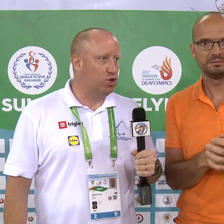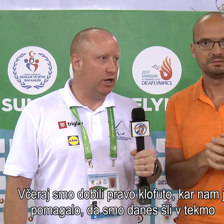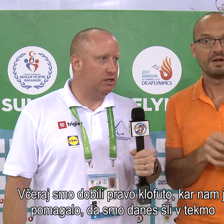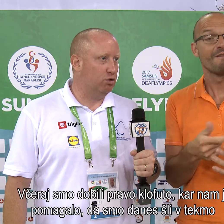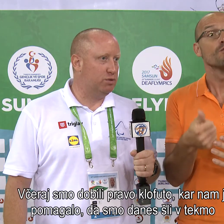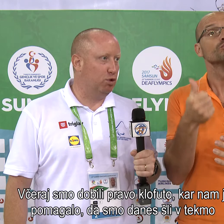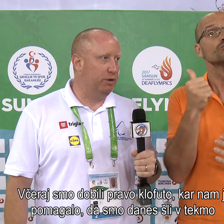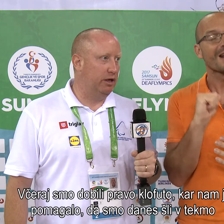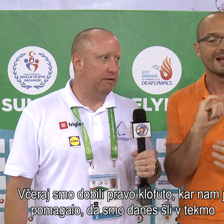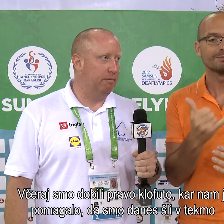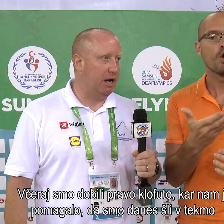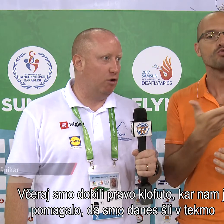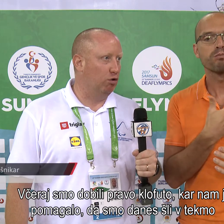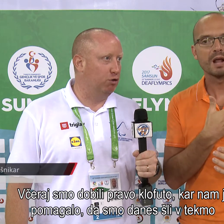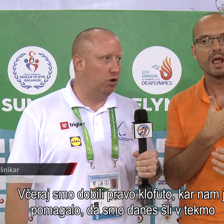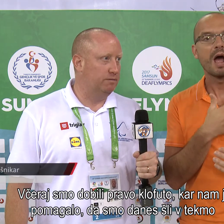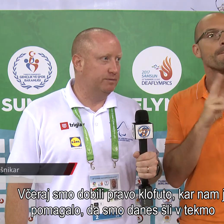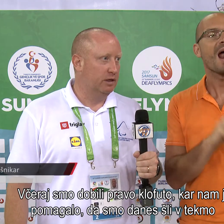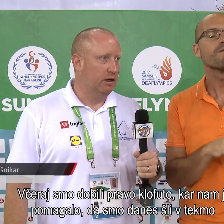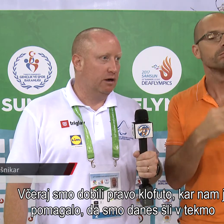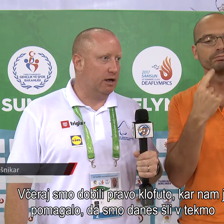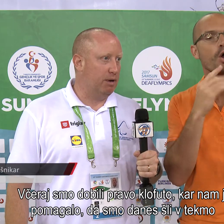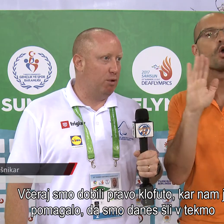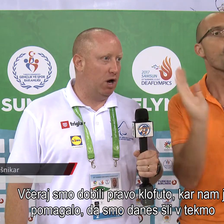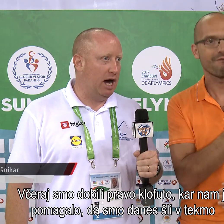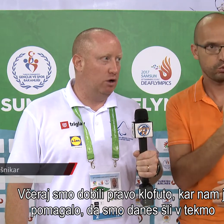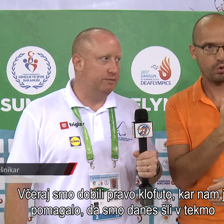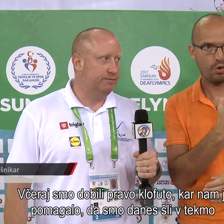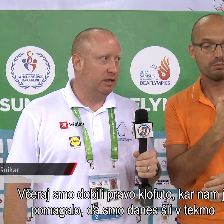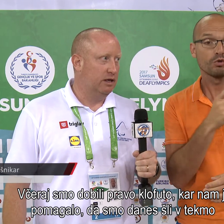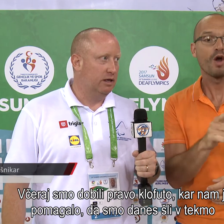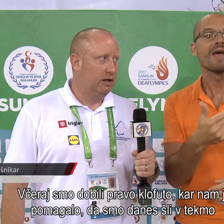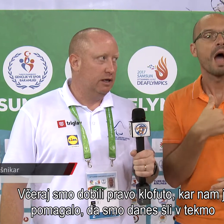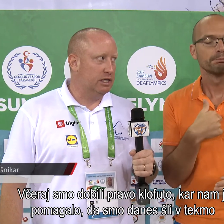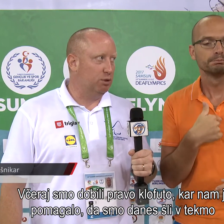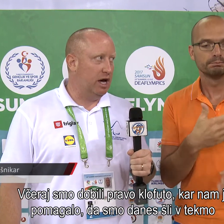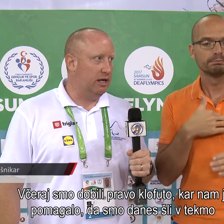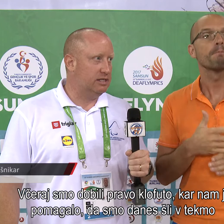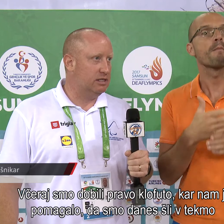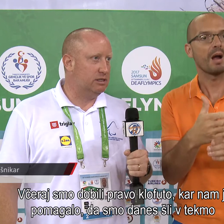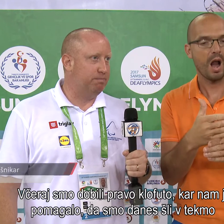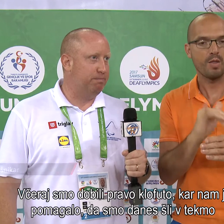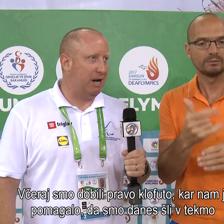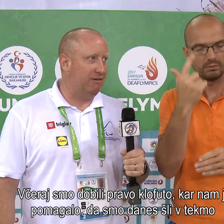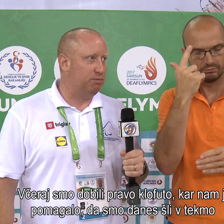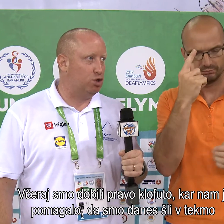Včeraj smo dobili pravo klofuto, kar nam je pomagalo, da smo danes s pravim